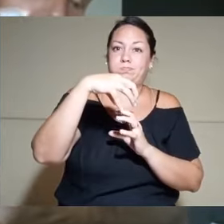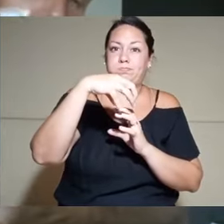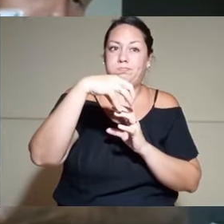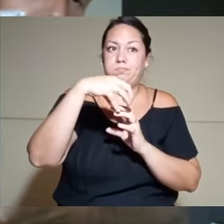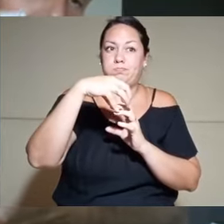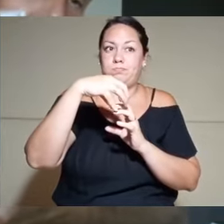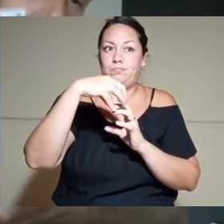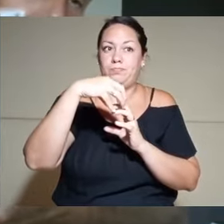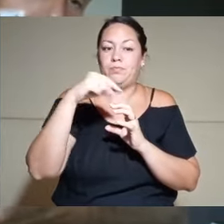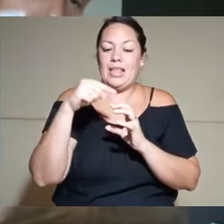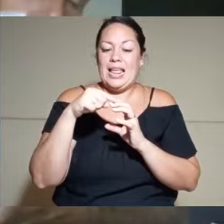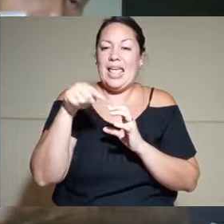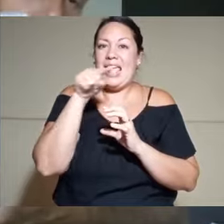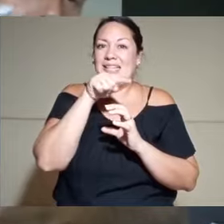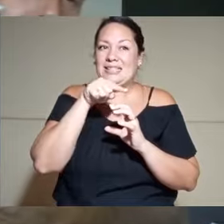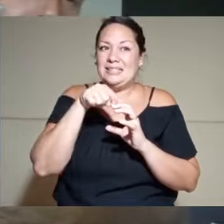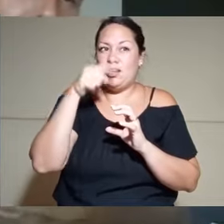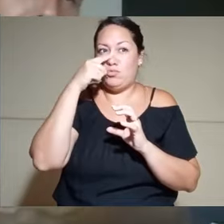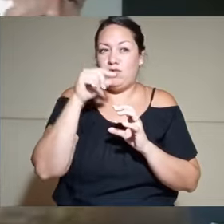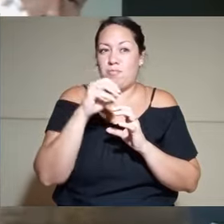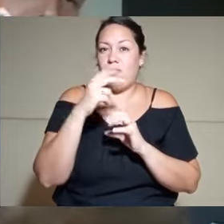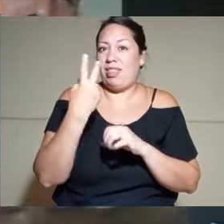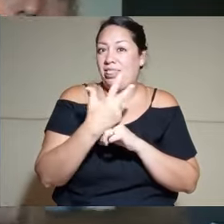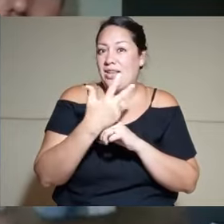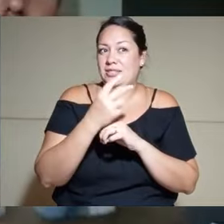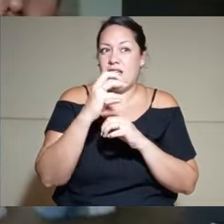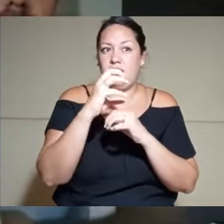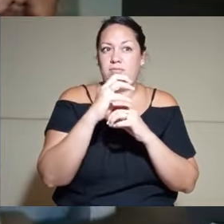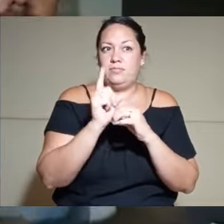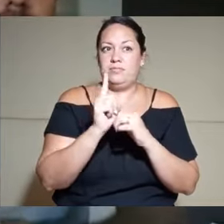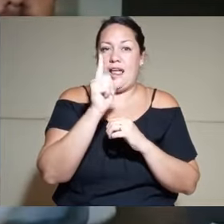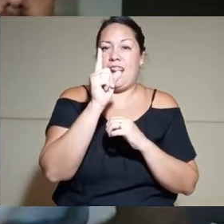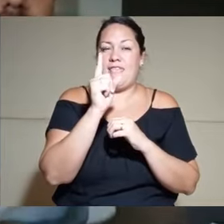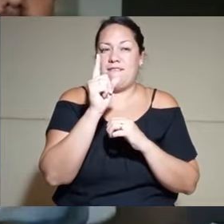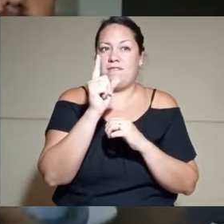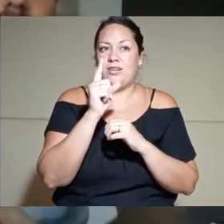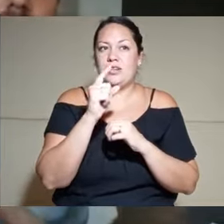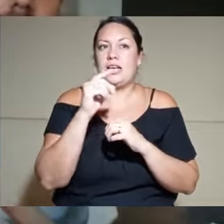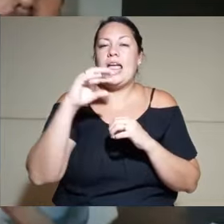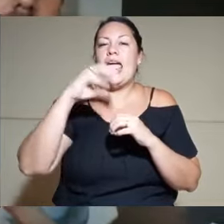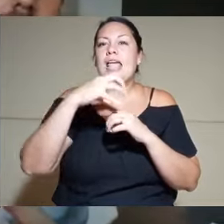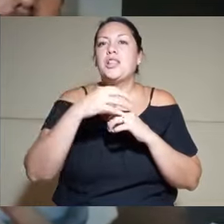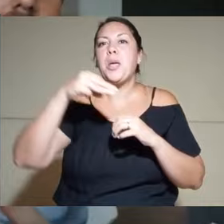posterior de la protuberancia. ¿Ah? Y más arriba ya de la protuberancia, hacia arriba,